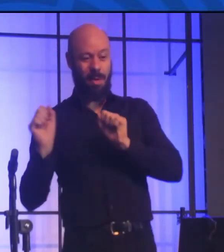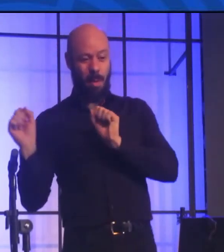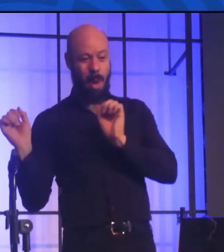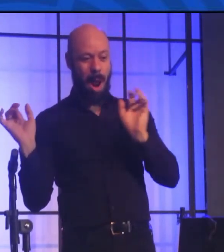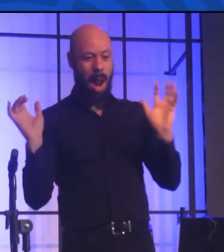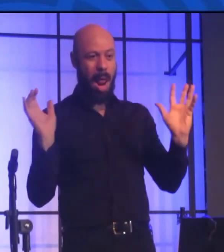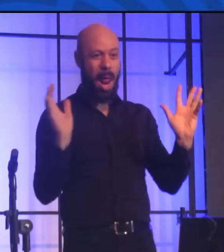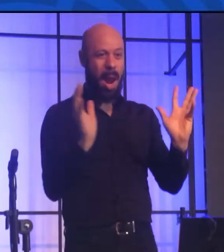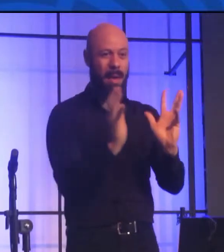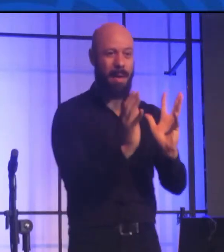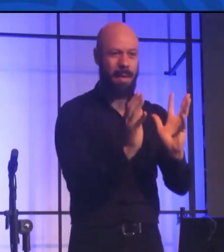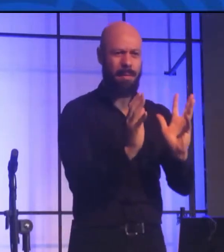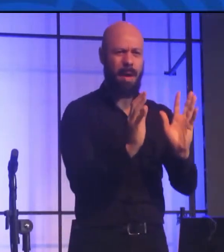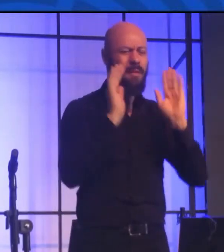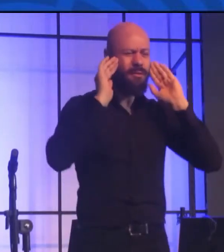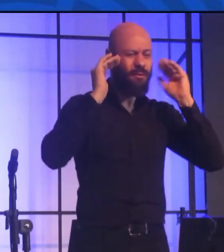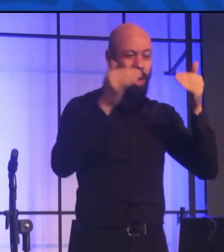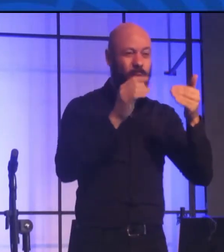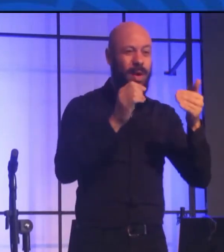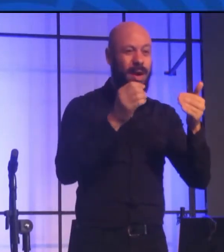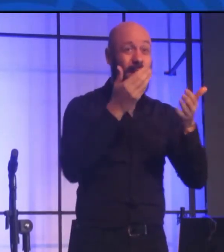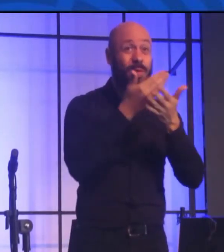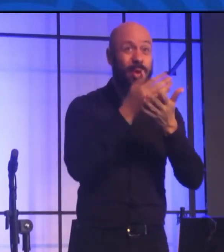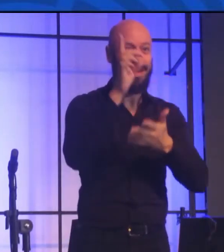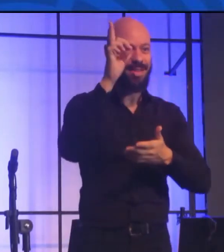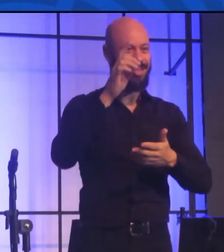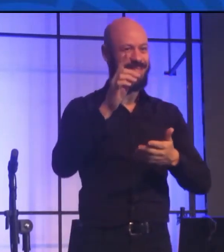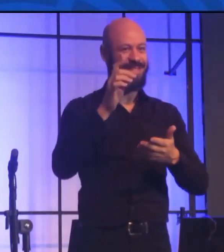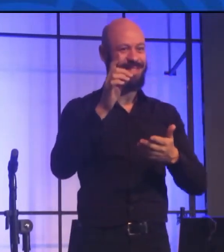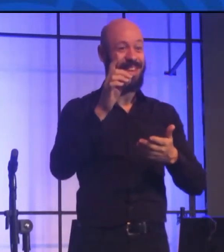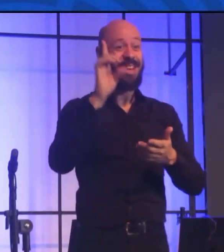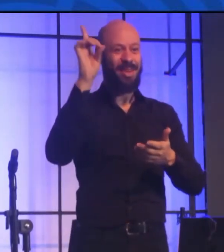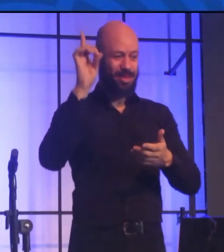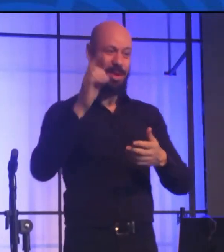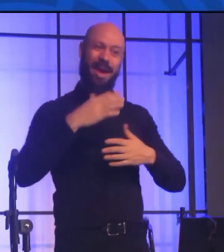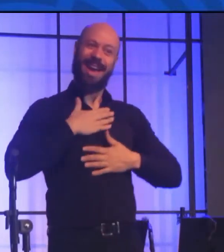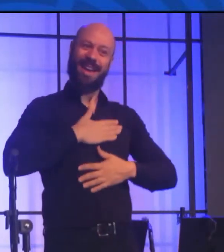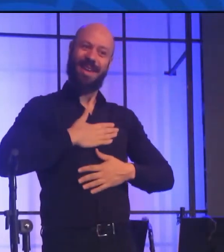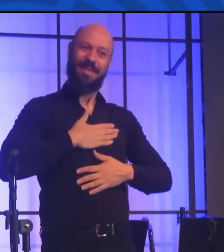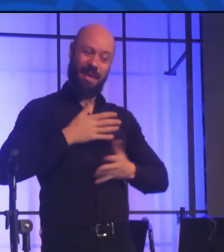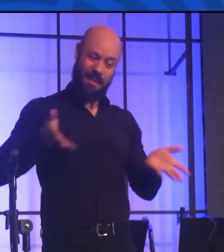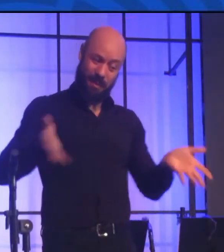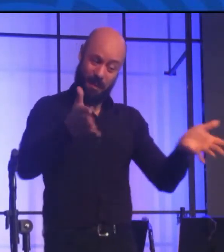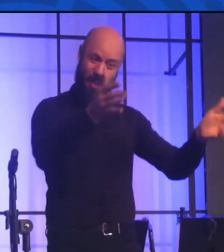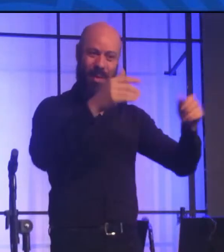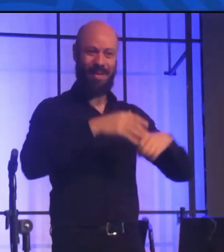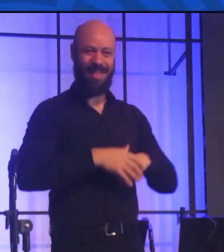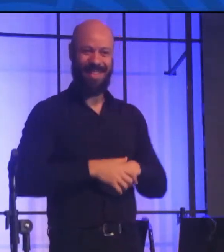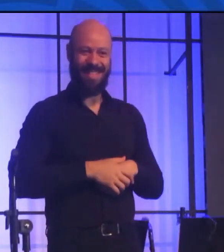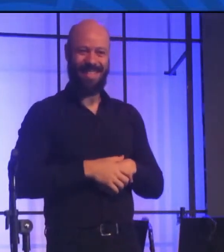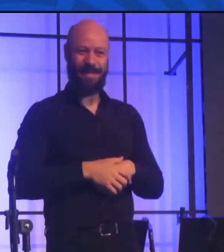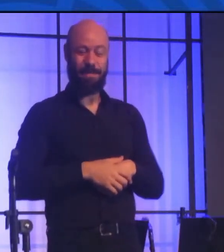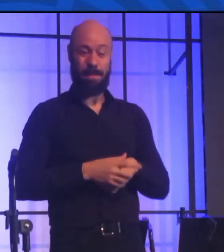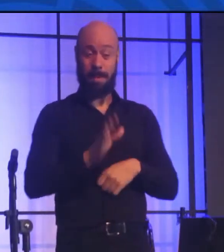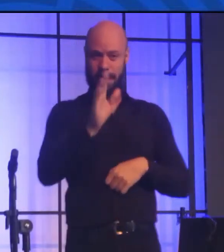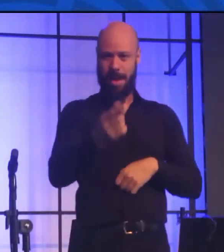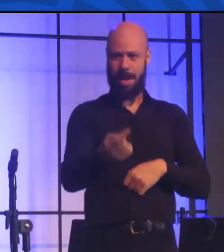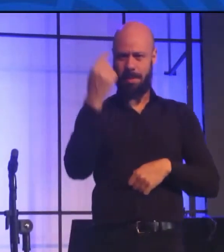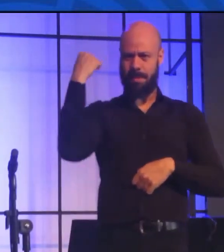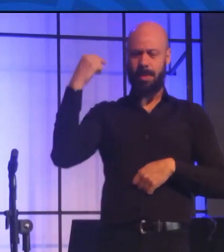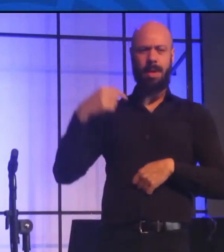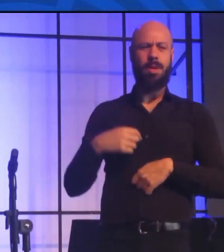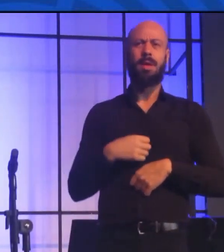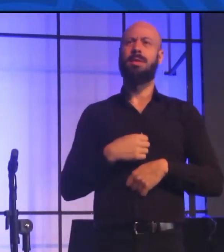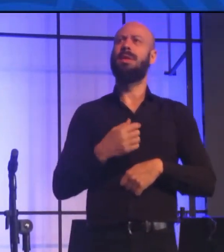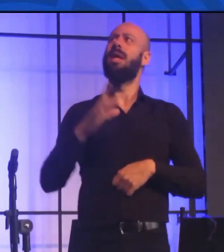discípulos, talvez esses meninos, há uns anos atrás, disseram: Deus, nós precisamos de mais vocacionados. Nós precisamos